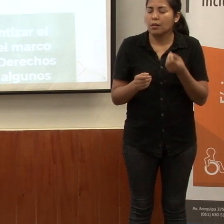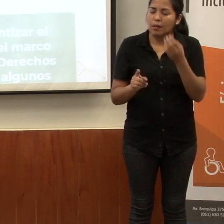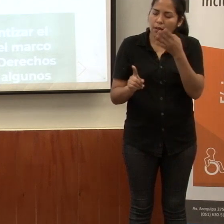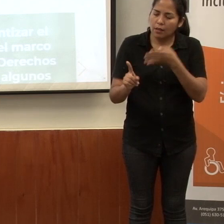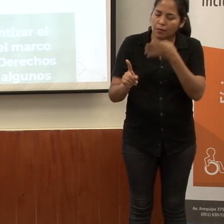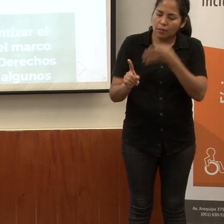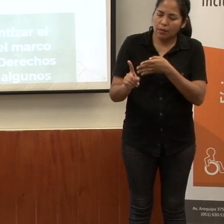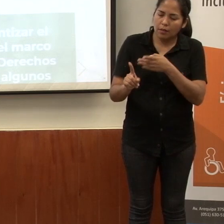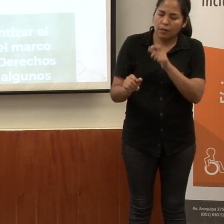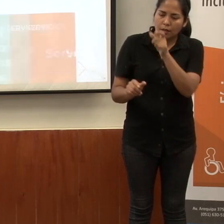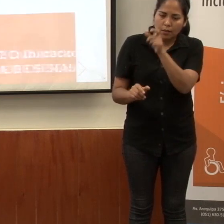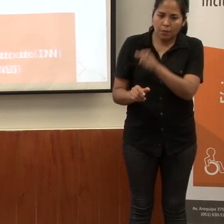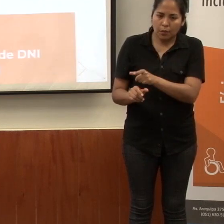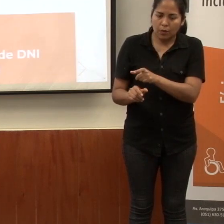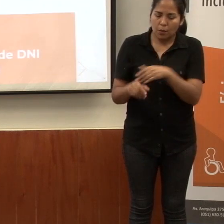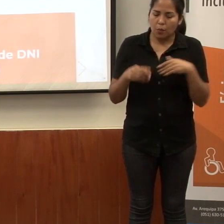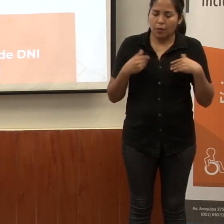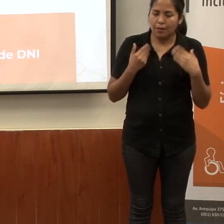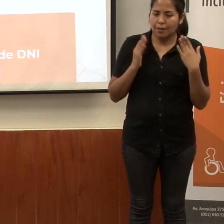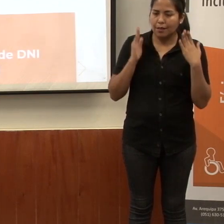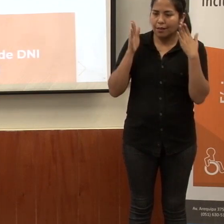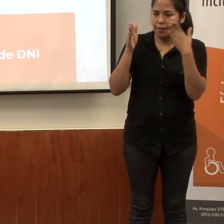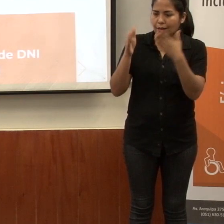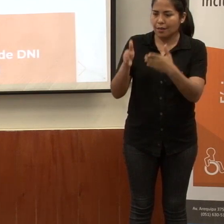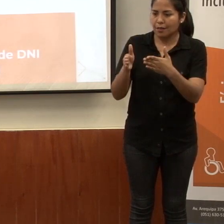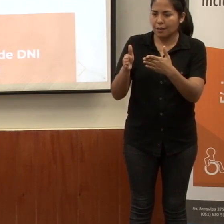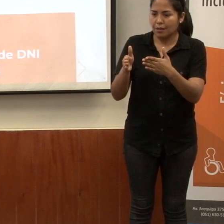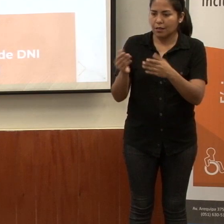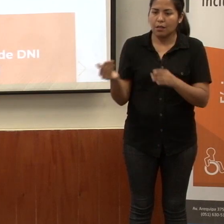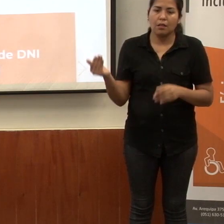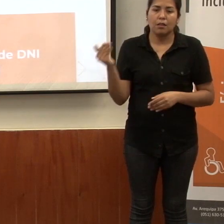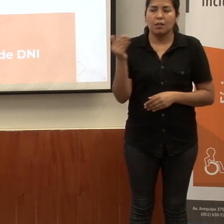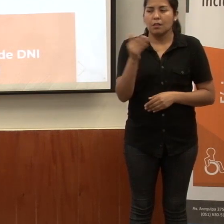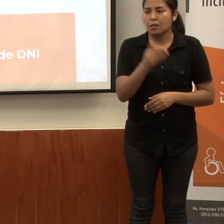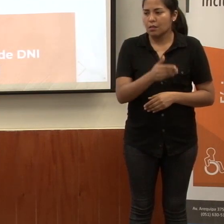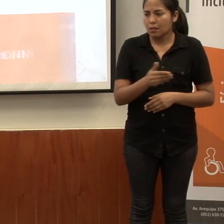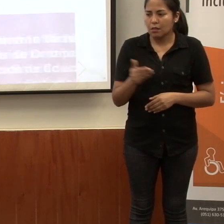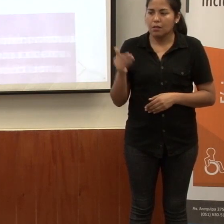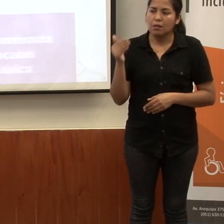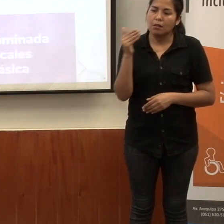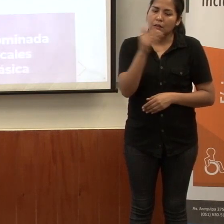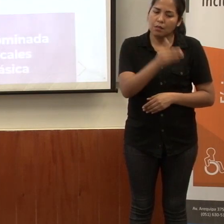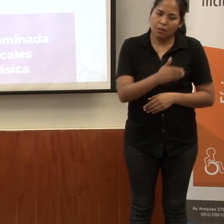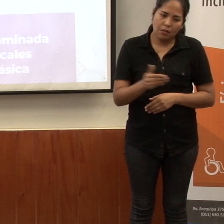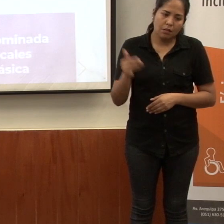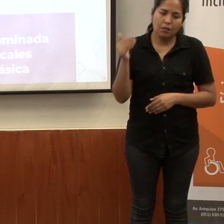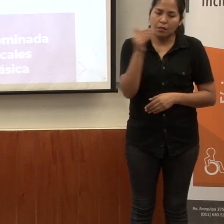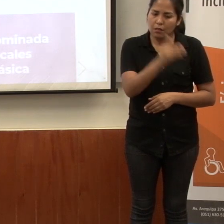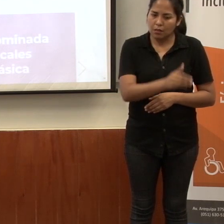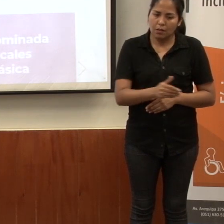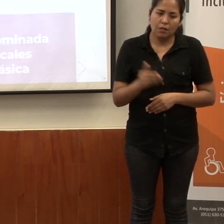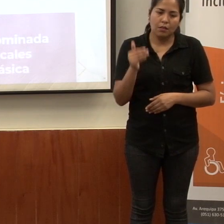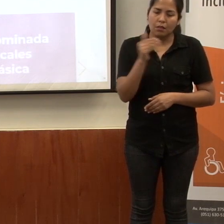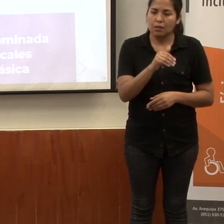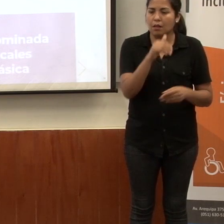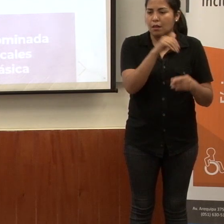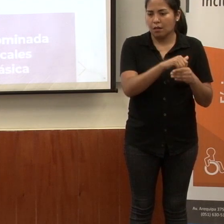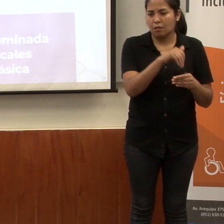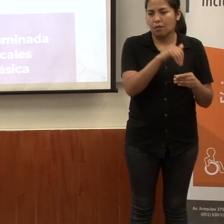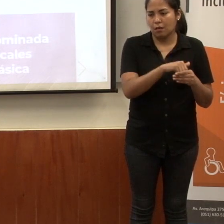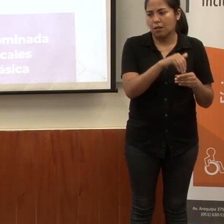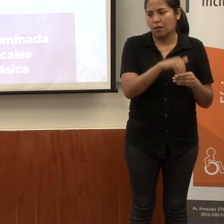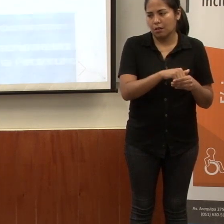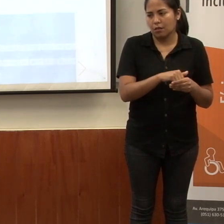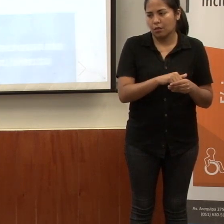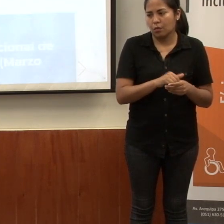estas personas puedan ser atendidas sin necesidad de tener que hacer todo este desplazamiento. Estamos hablando de población que